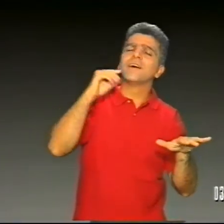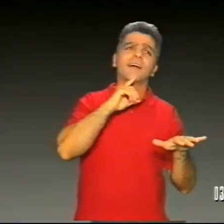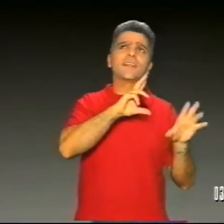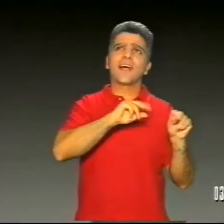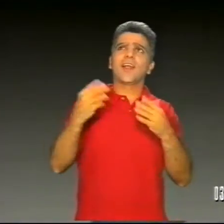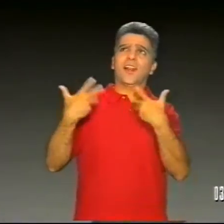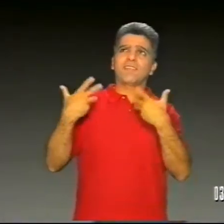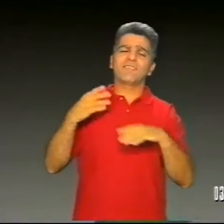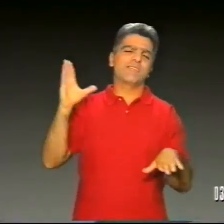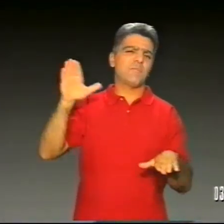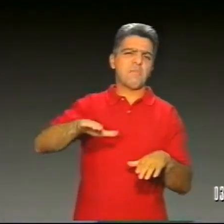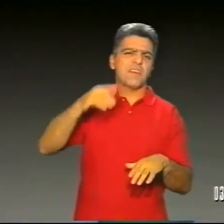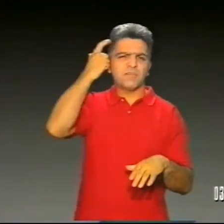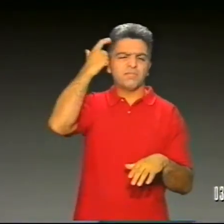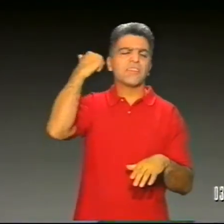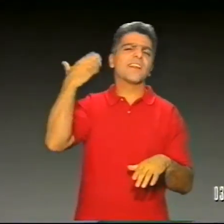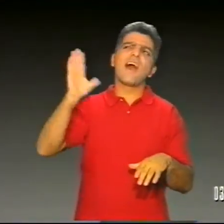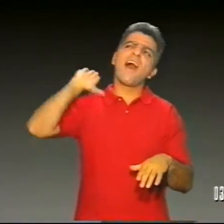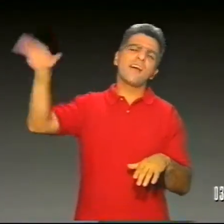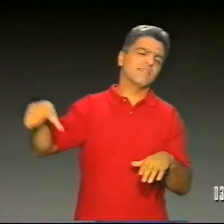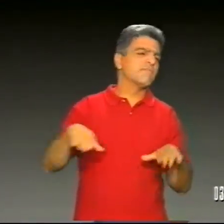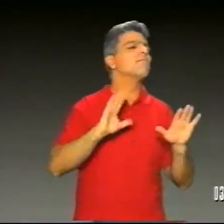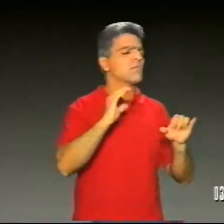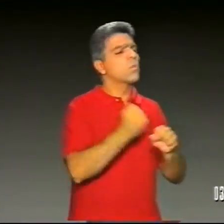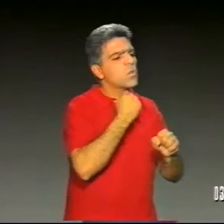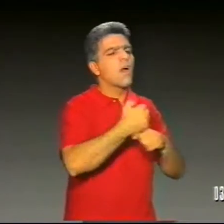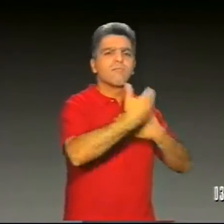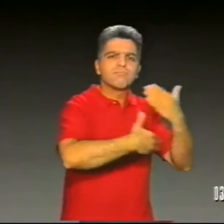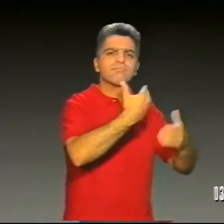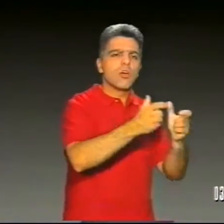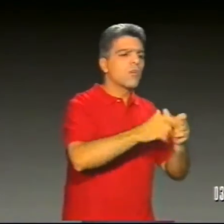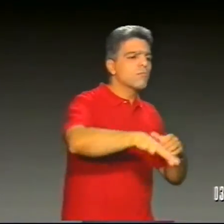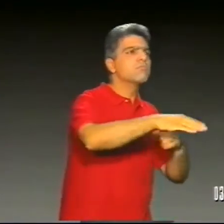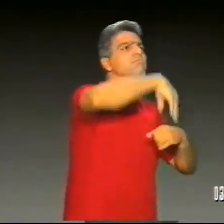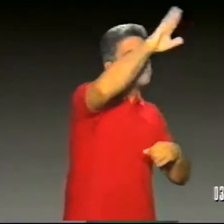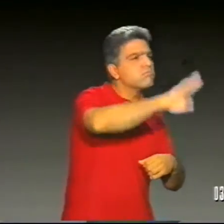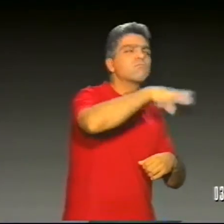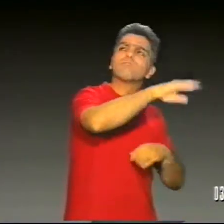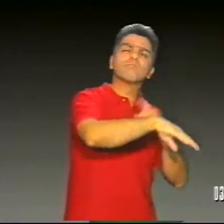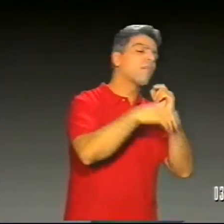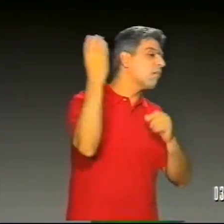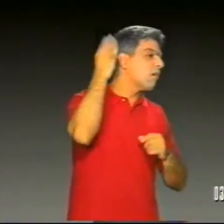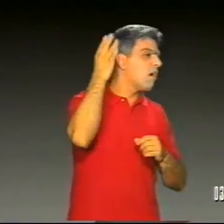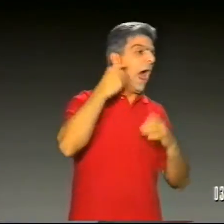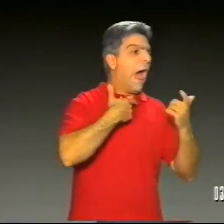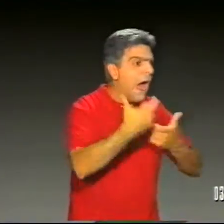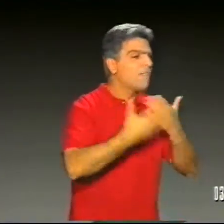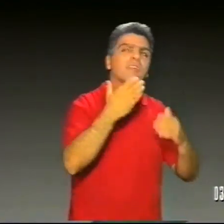παρακαλώ, βοηθήστε με. Πραγματικά ο λύκος έχει έρθει να φάει τα πρόβατά μου. Και οι χωρικοί τον άκουσαν και είπαν: Α, καλά, σαν παιδί κάνει. Πάλι μας κοροϊδεύει. Και